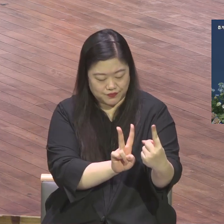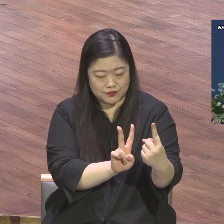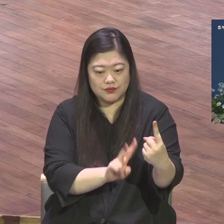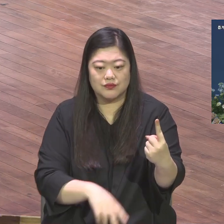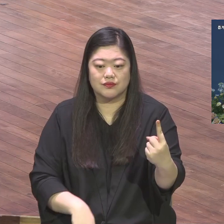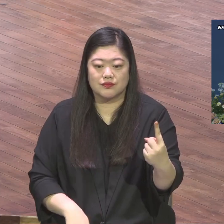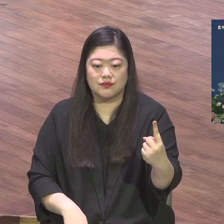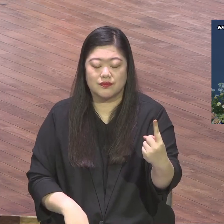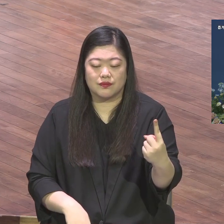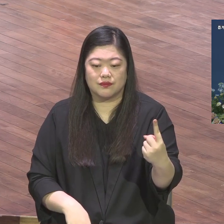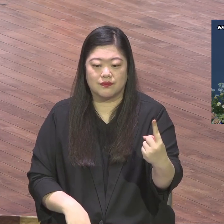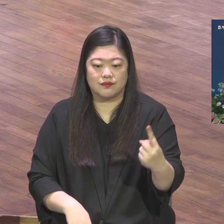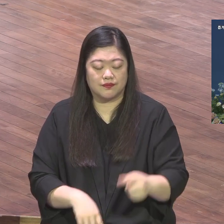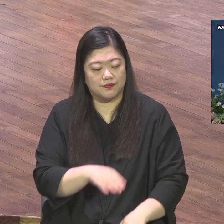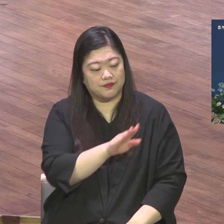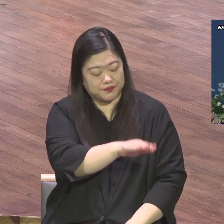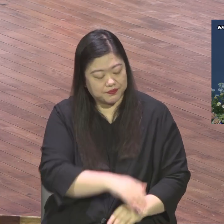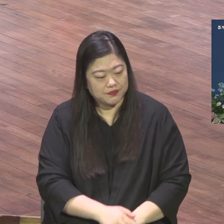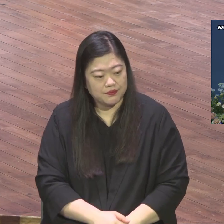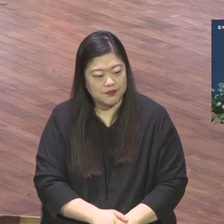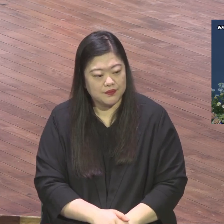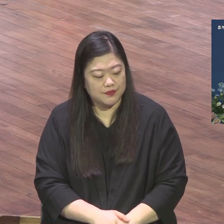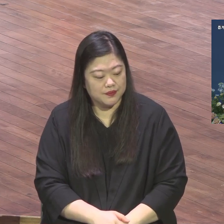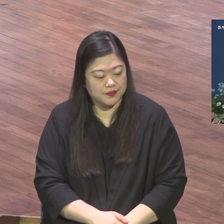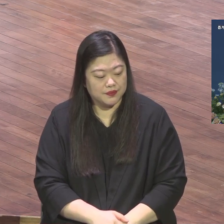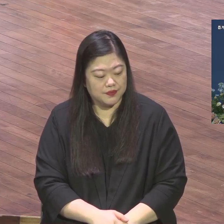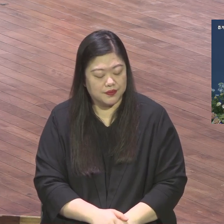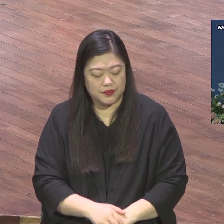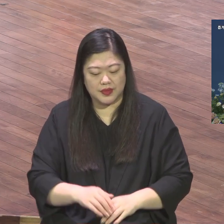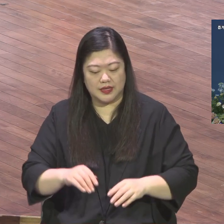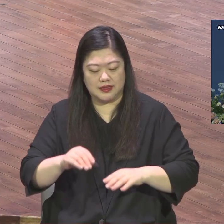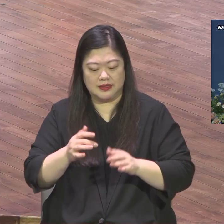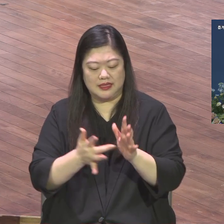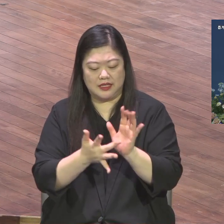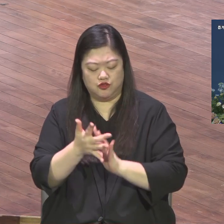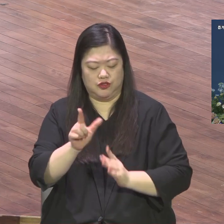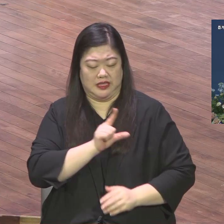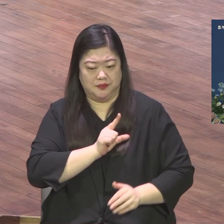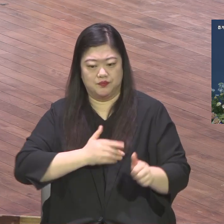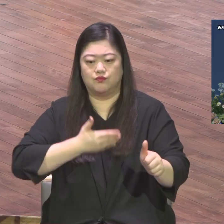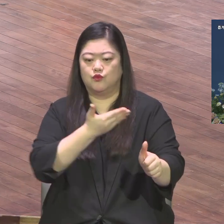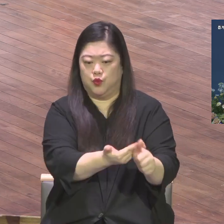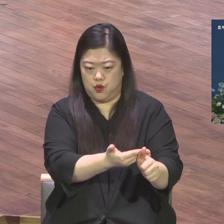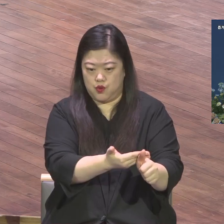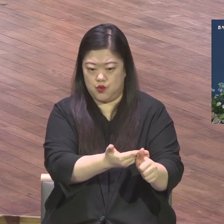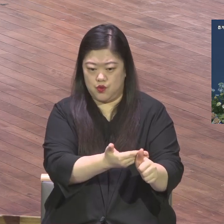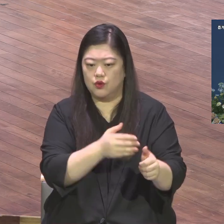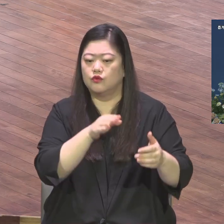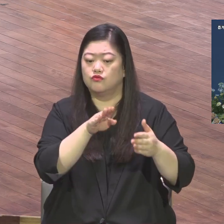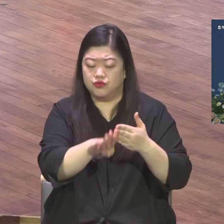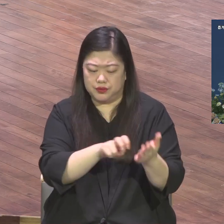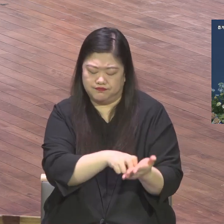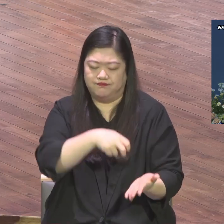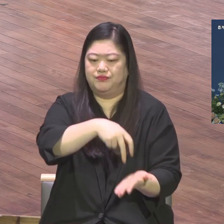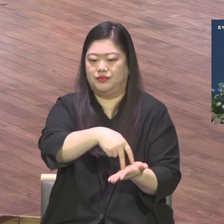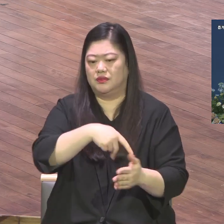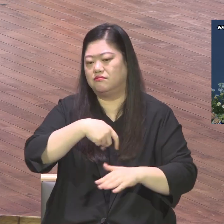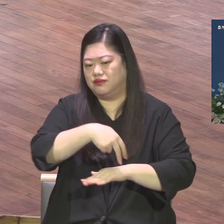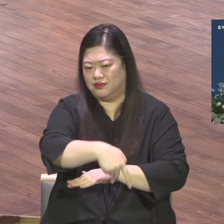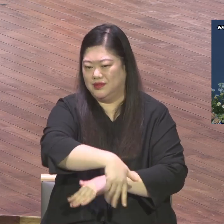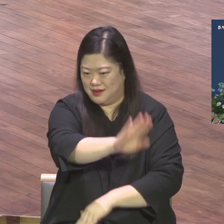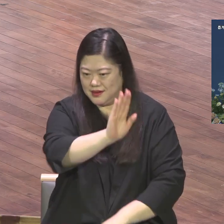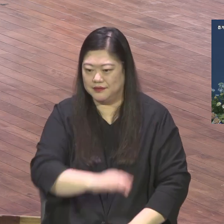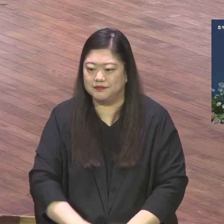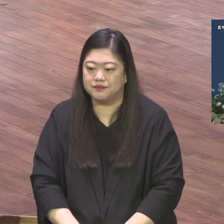이어서 두 번째 설교입니다. 솔로몬 행각 설교라. 그래서 거기서 설교를 합니다. 베드로가 선포한